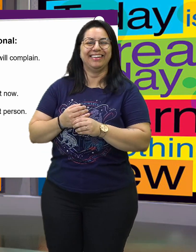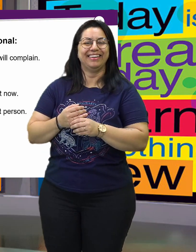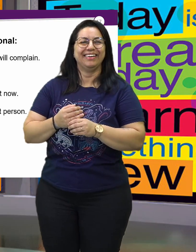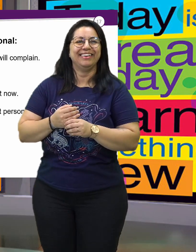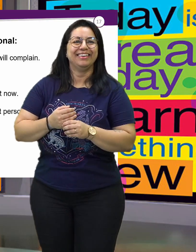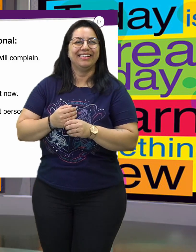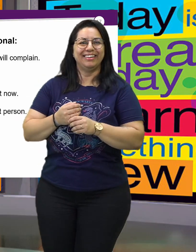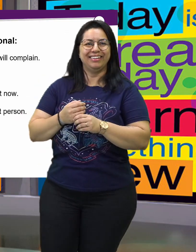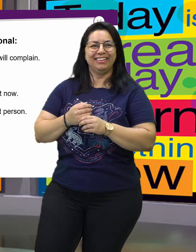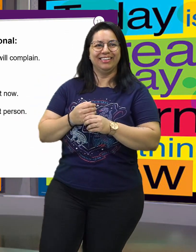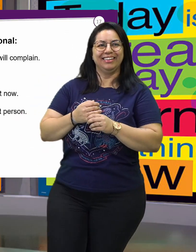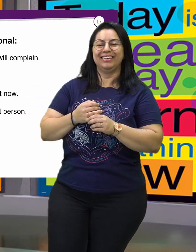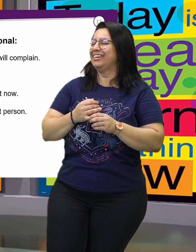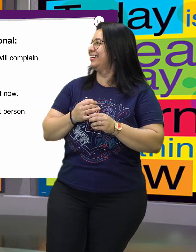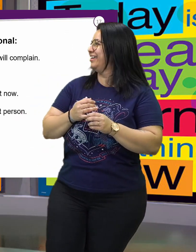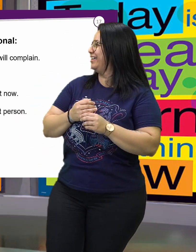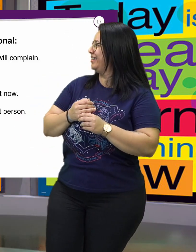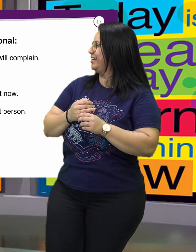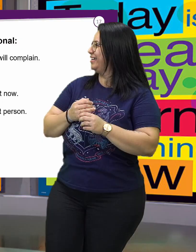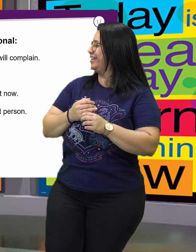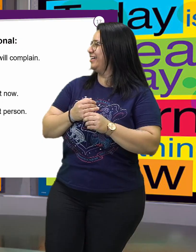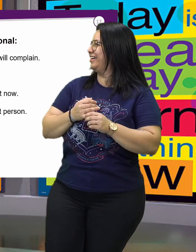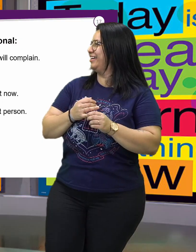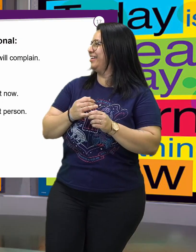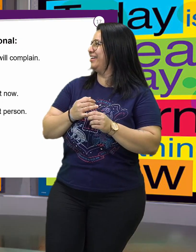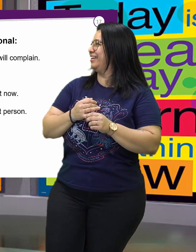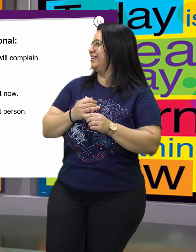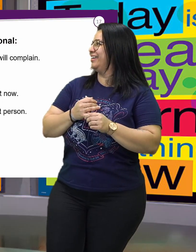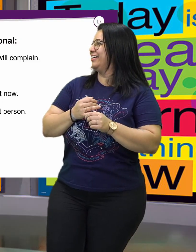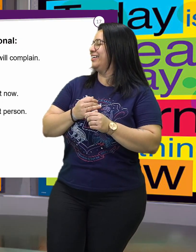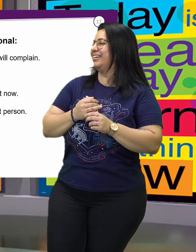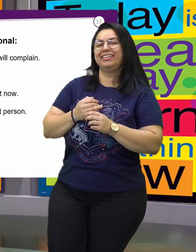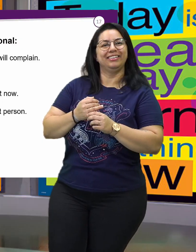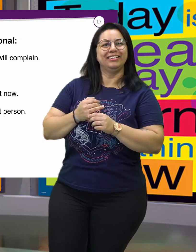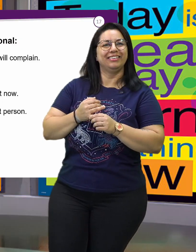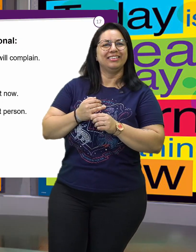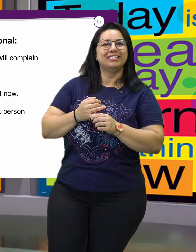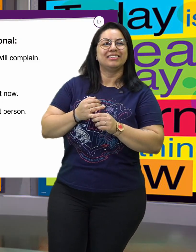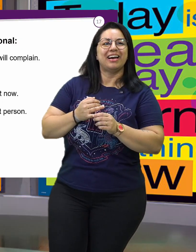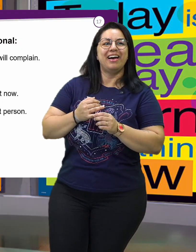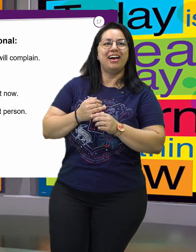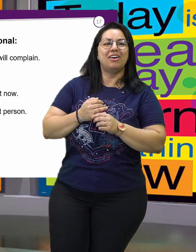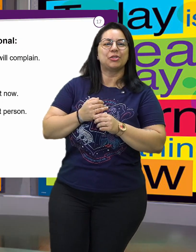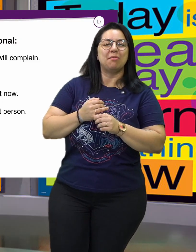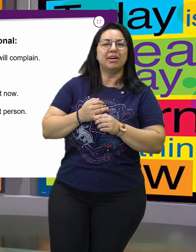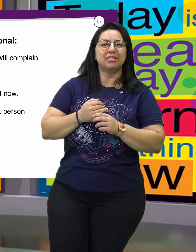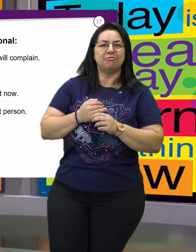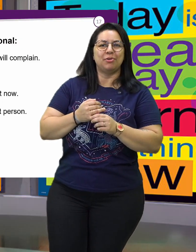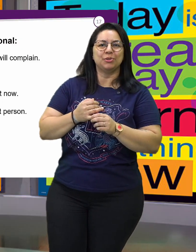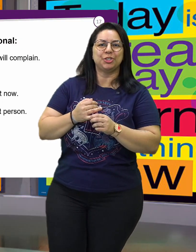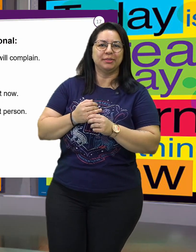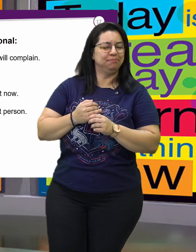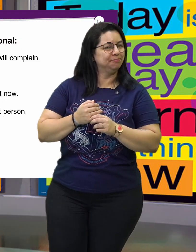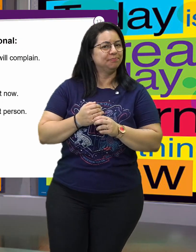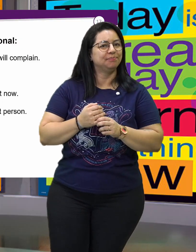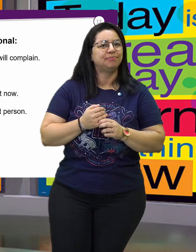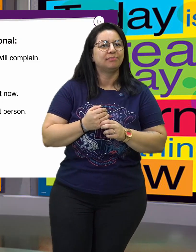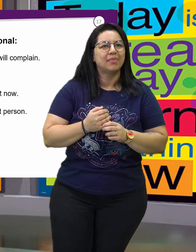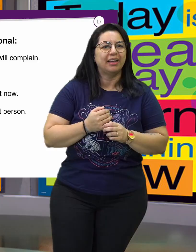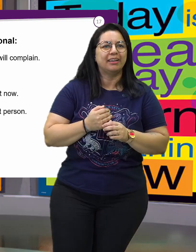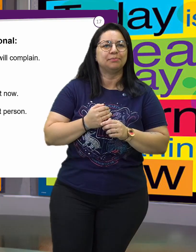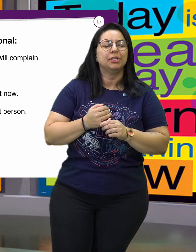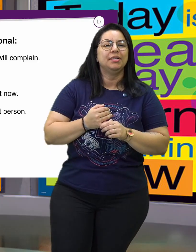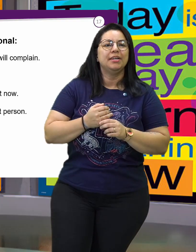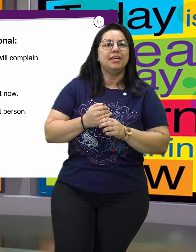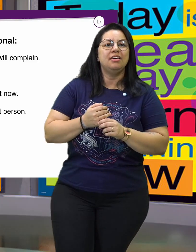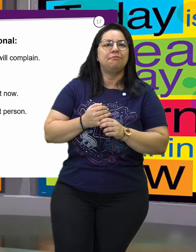acho que eu coloquei essa aula aí, a numeração dela, no 22. Por isso que tá muito pequenininho. Seria 24 aqui, 28. É o tamanho da fonte, né? O tamanho da